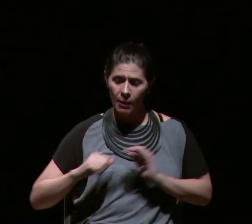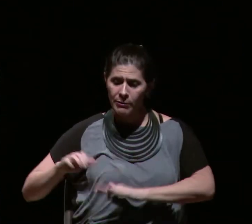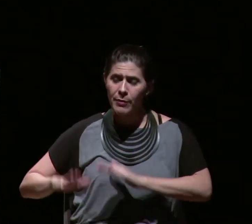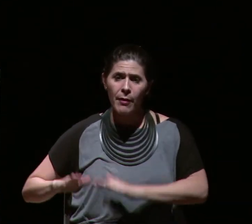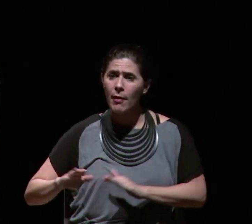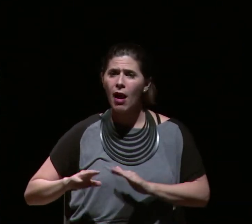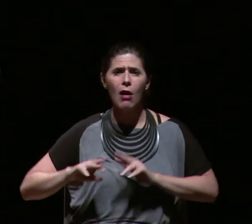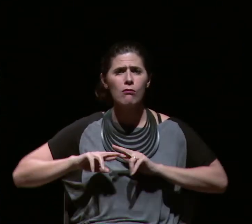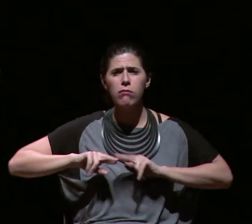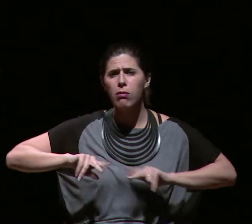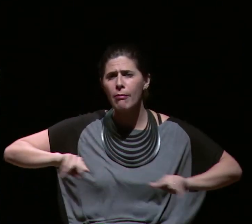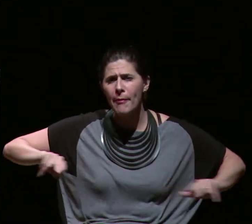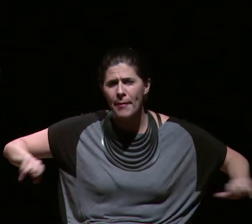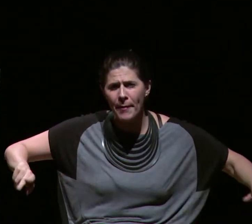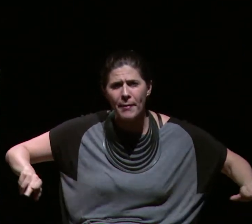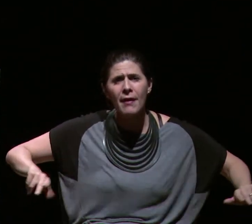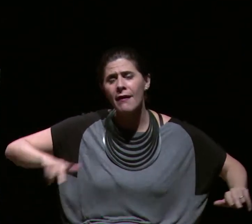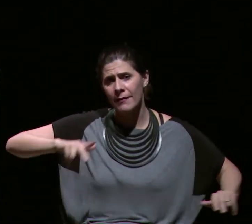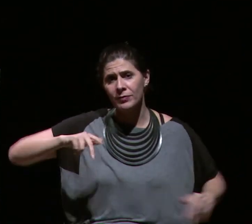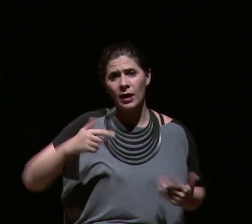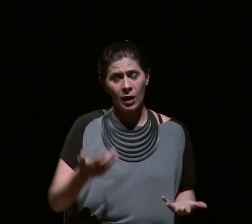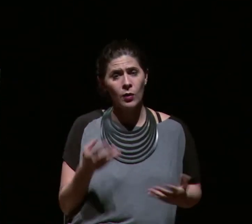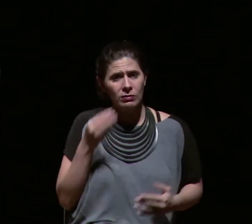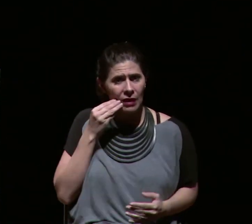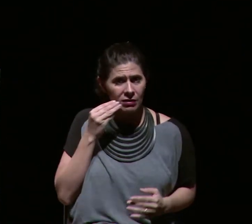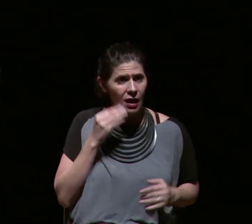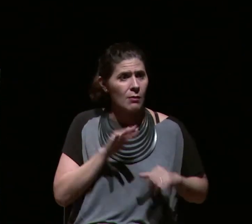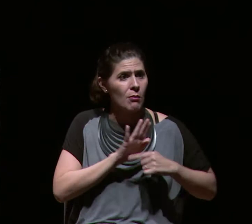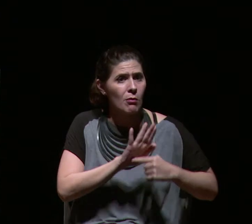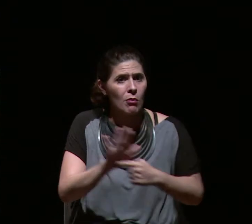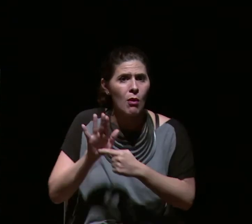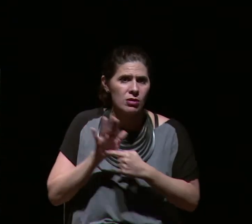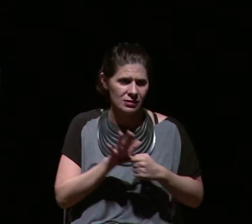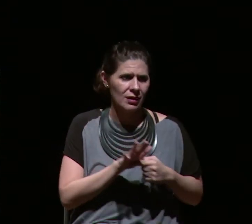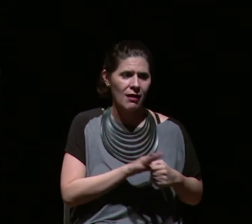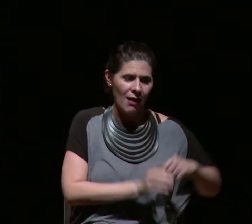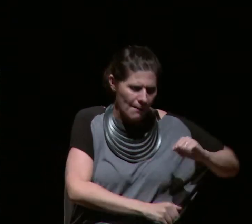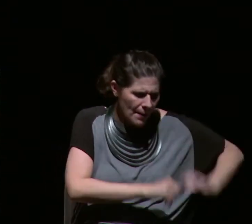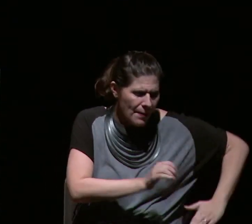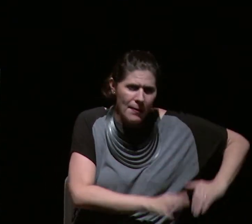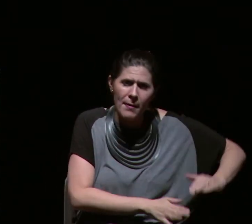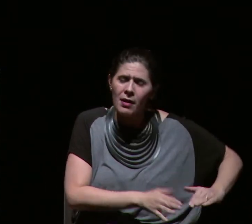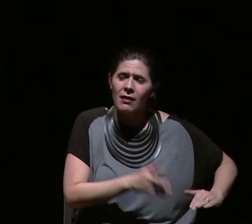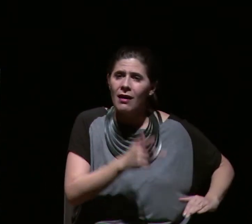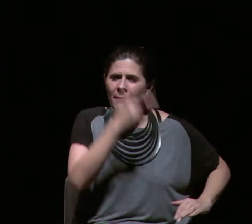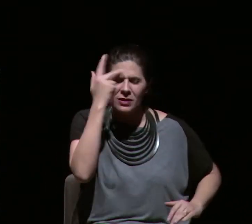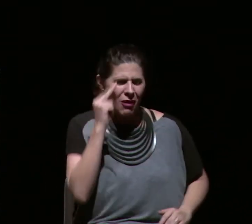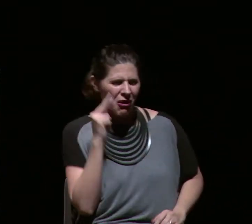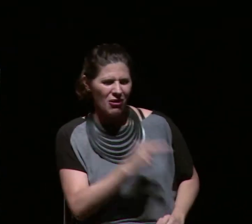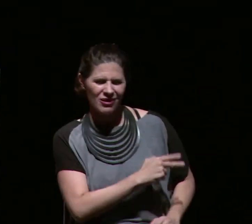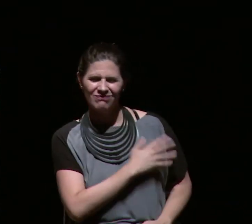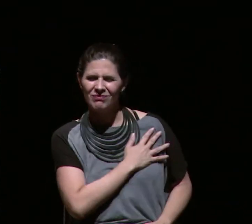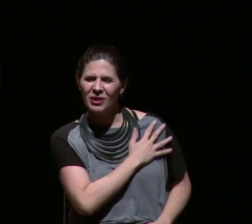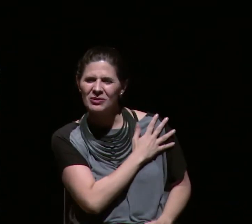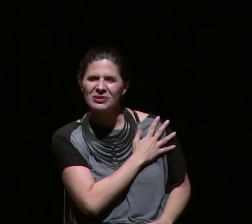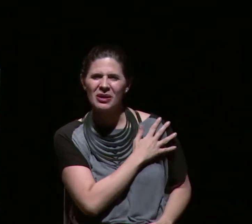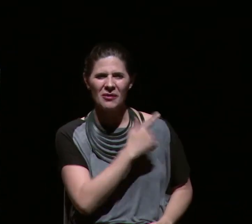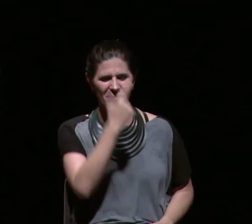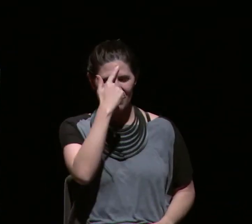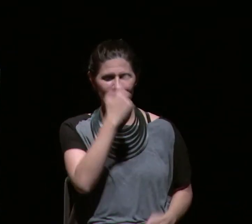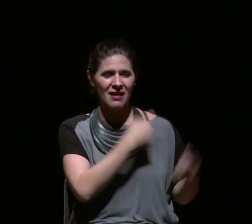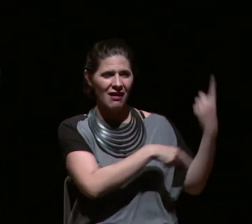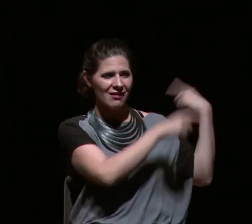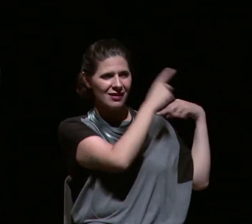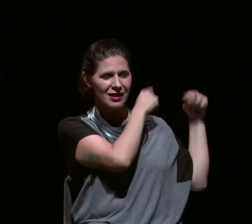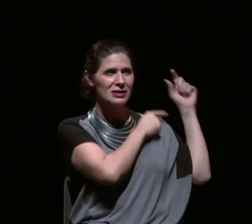foi, sobretudo, expandir a forma como preconceituosamente compreende-se estas heranças culturais, muitas vezes pensadas como primitivas e